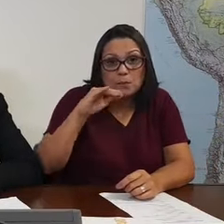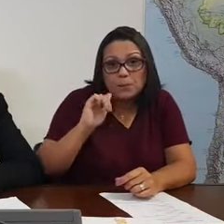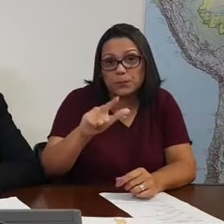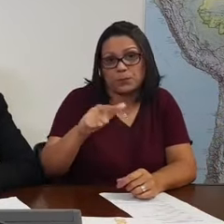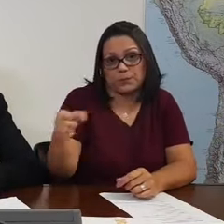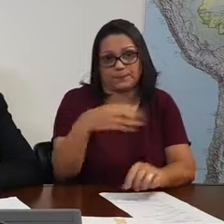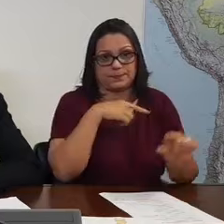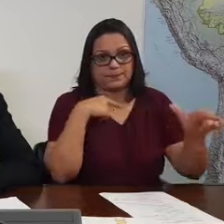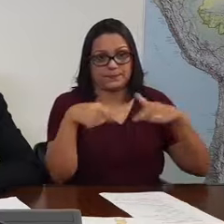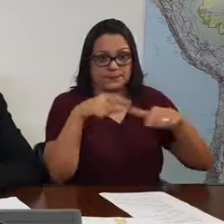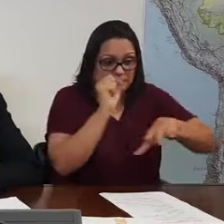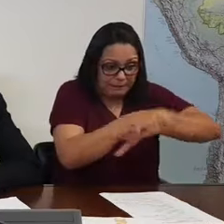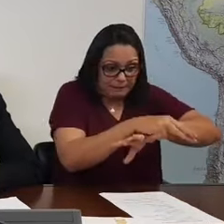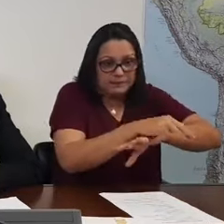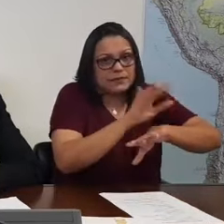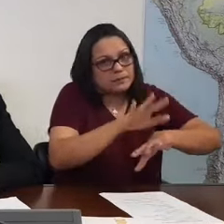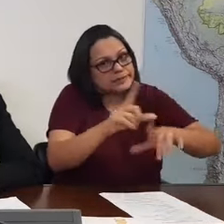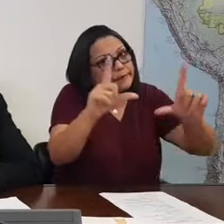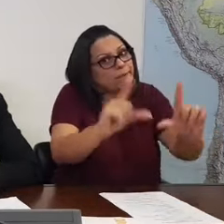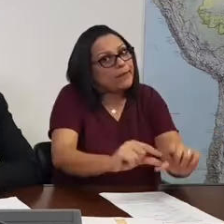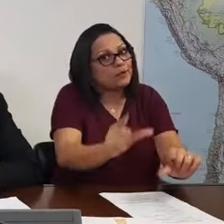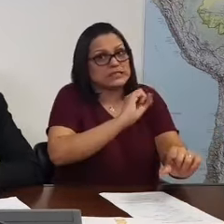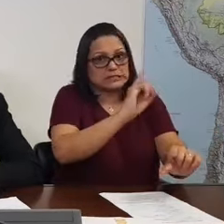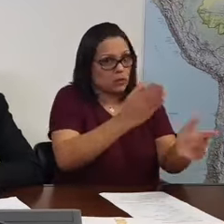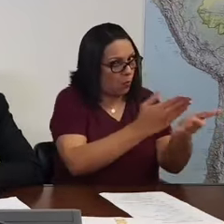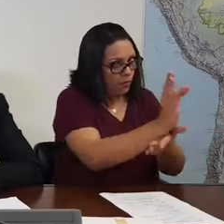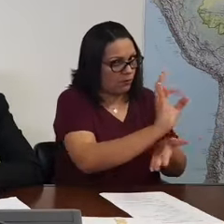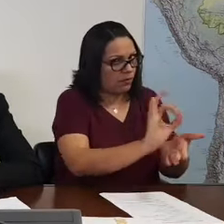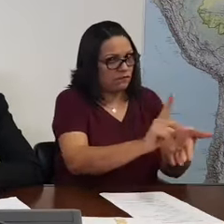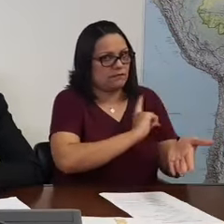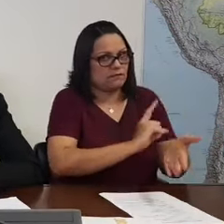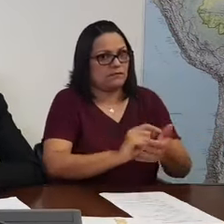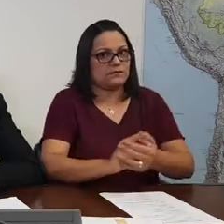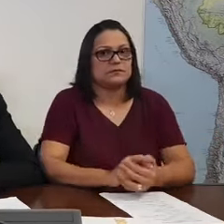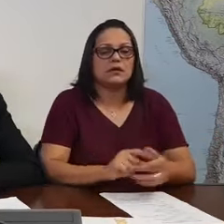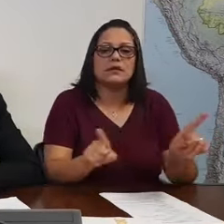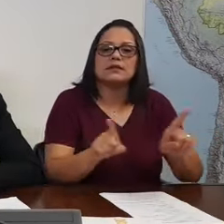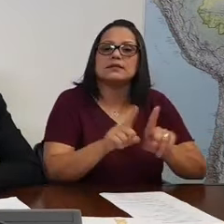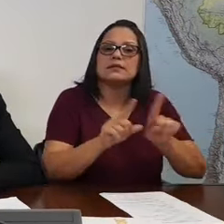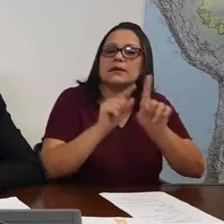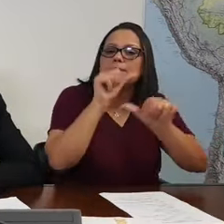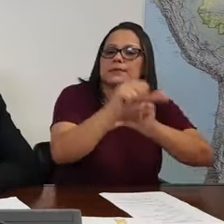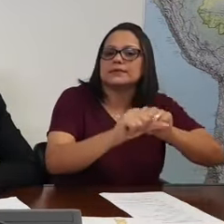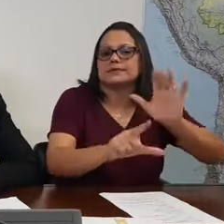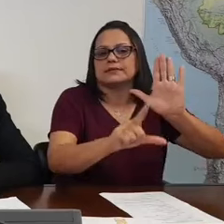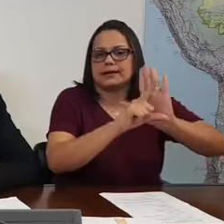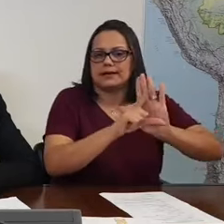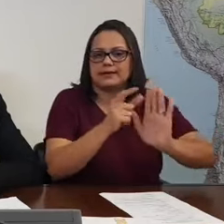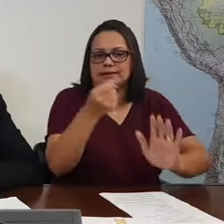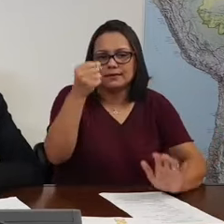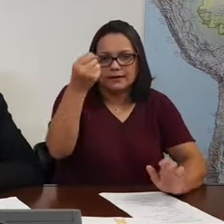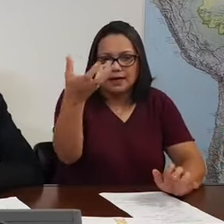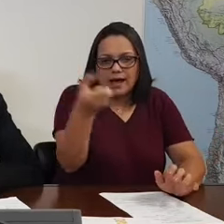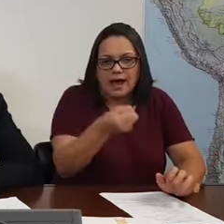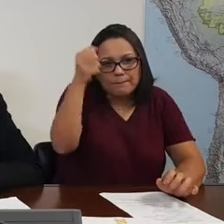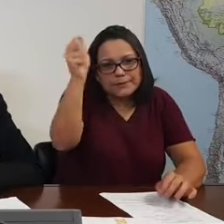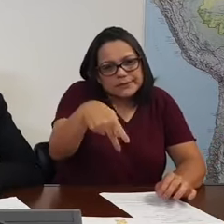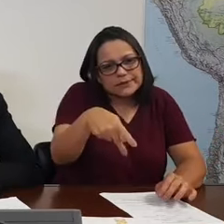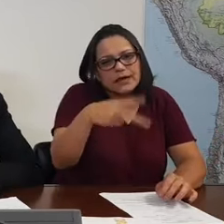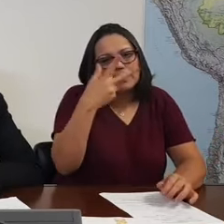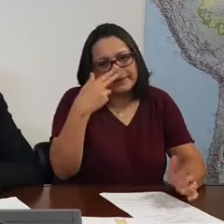Mas a recuperação seria muito menor. E também a questão da reforma da Previdência, que para alguns é uma